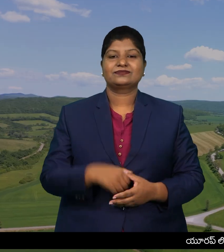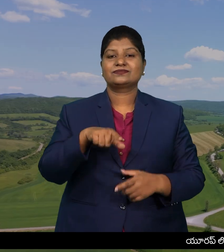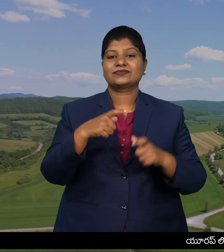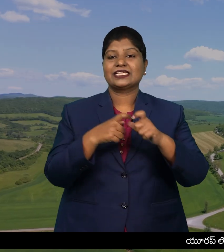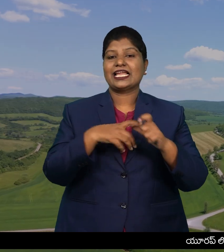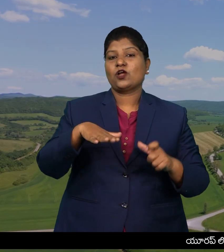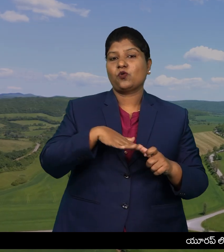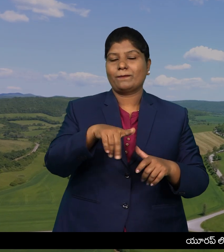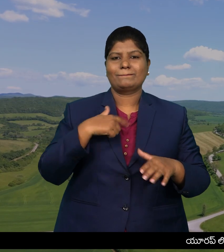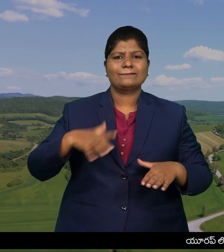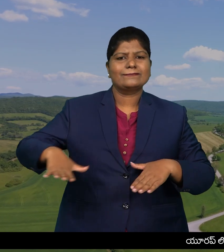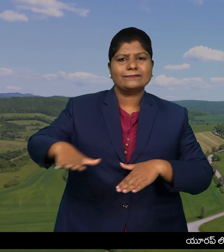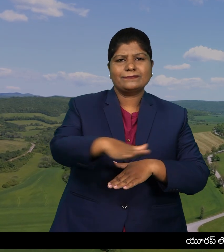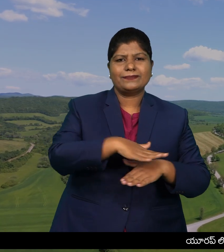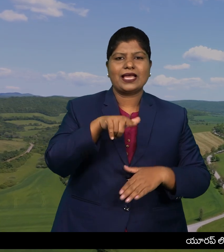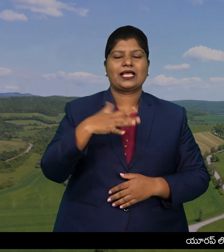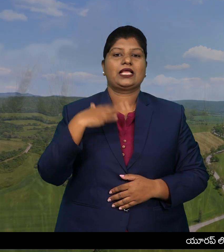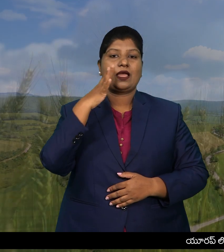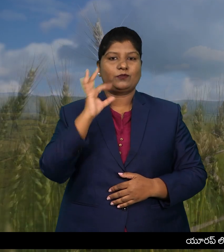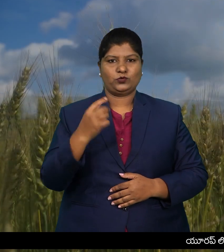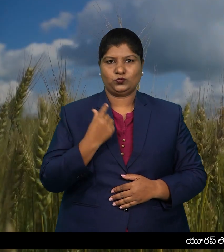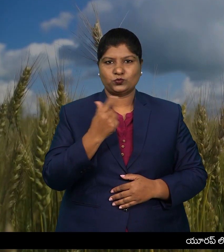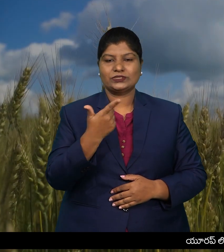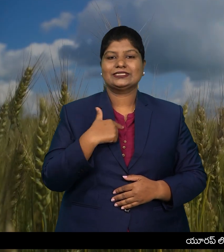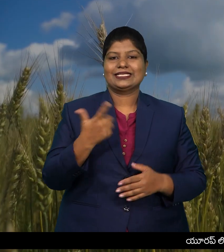యూరప్లోని మైదానాలు ముఖ్యంగా